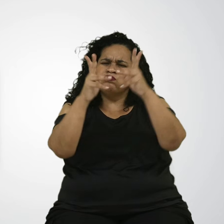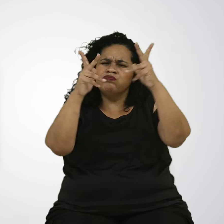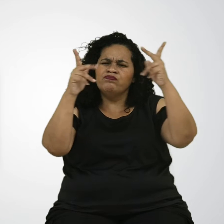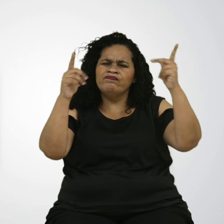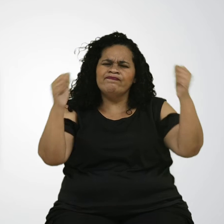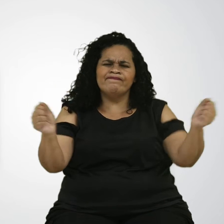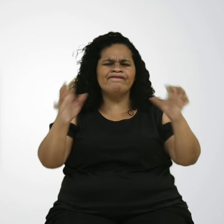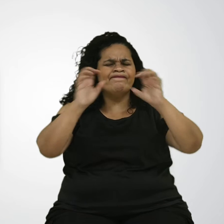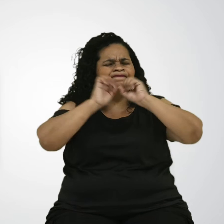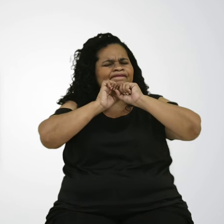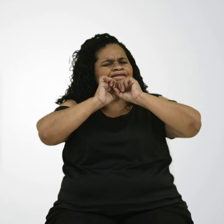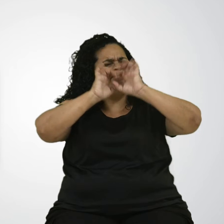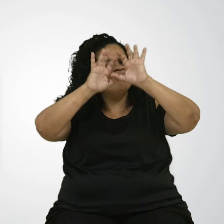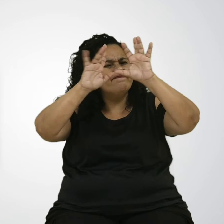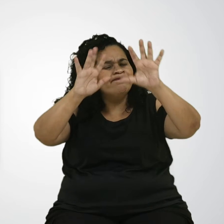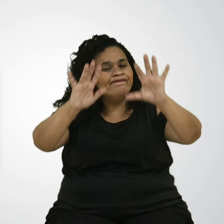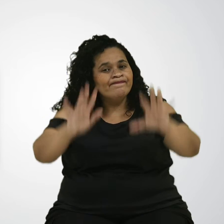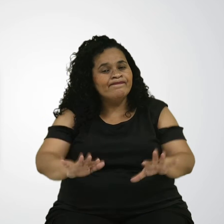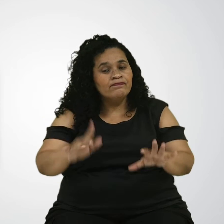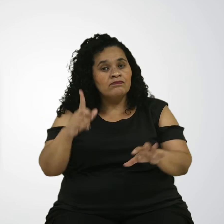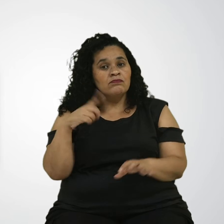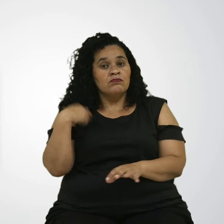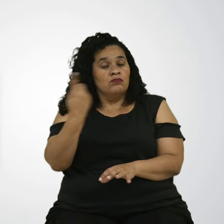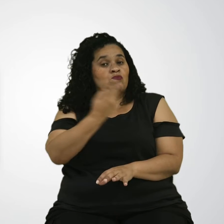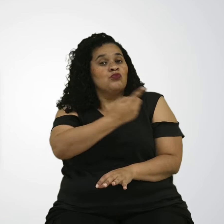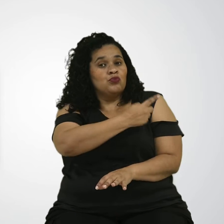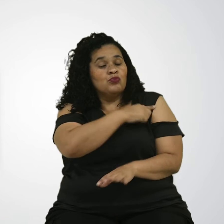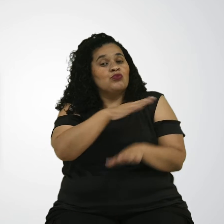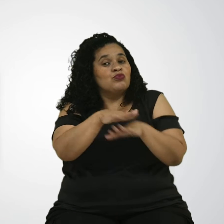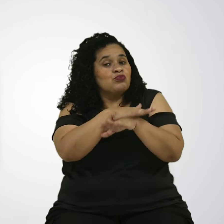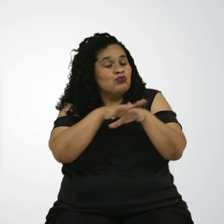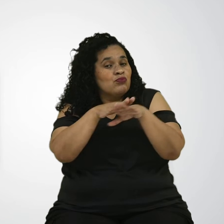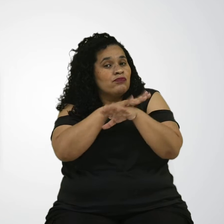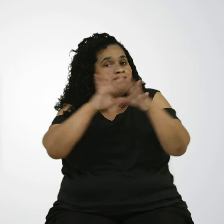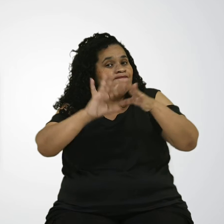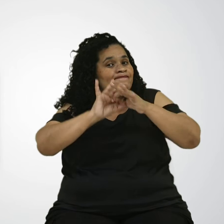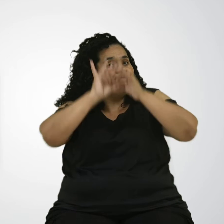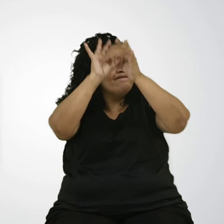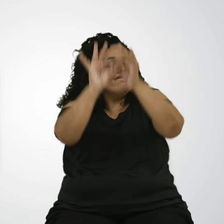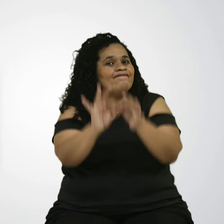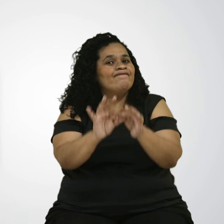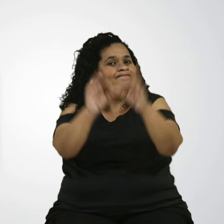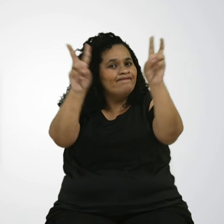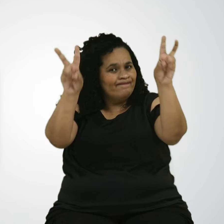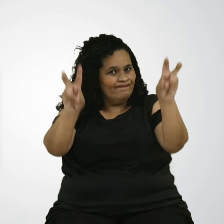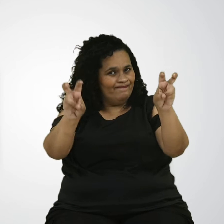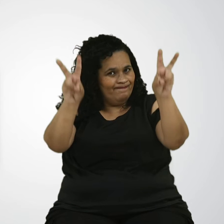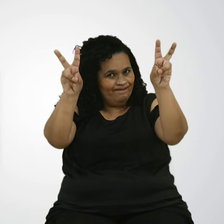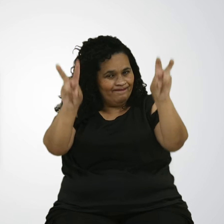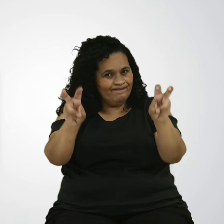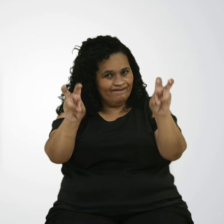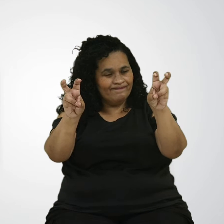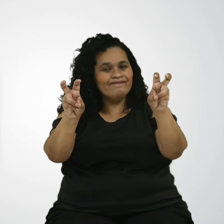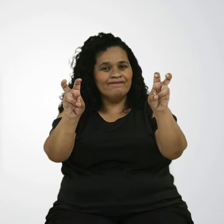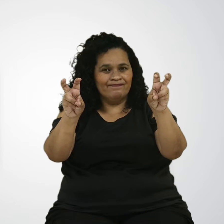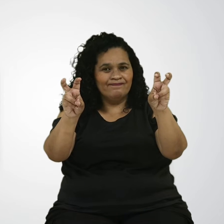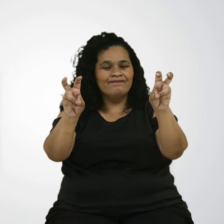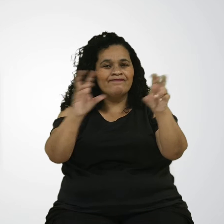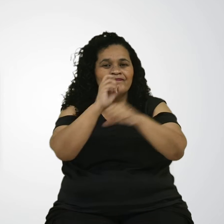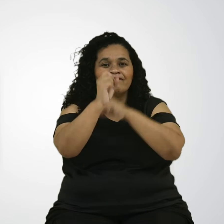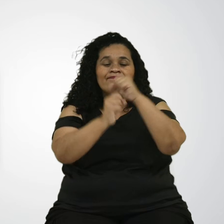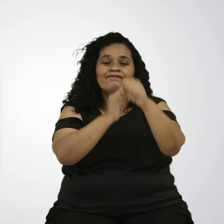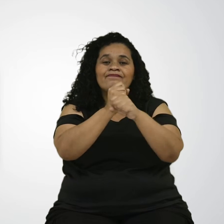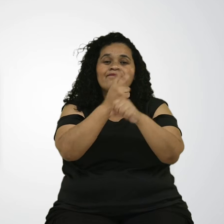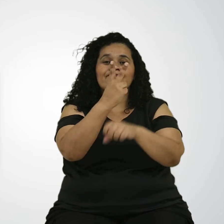muito abençoador, em que nós falamos sobre unidade. O tema da conferência no ano passado